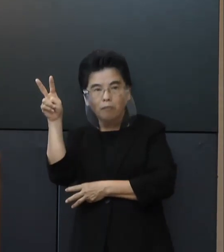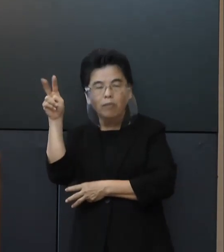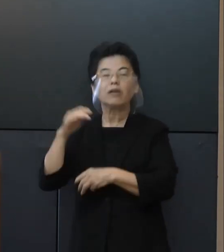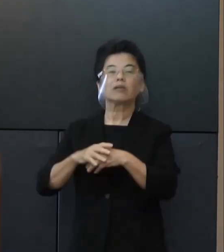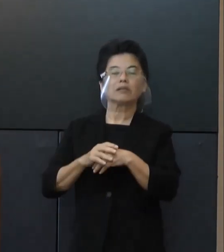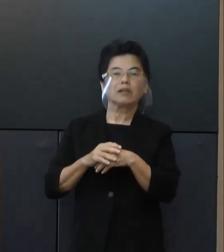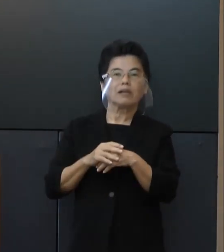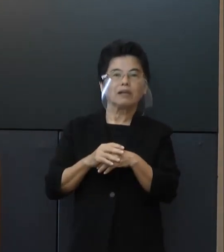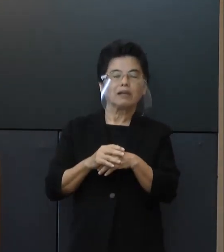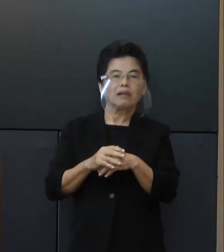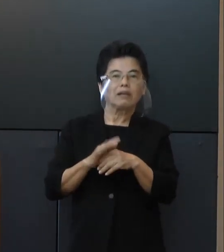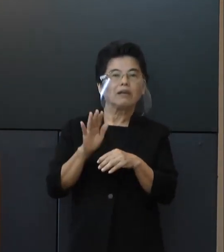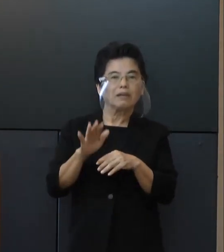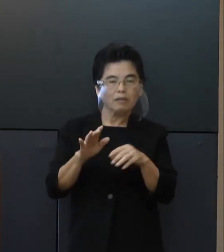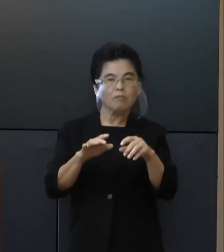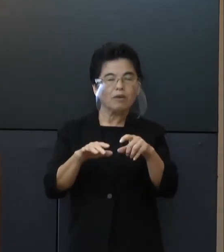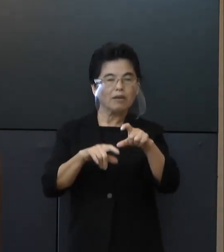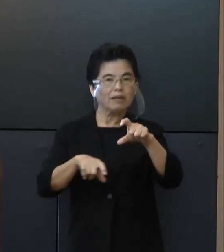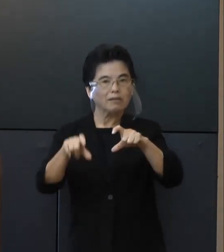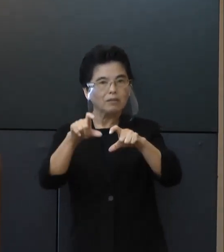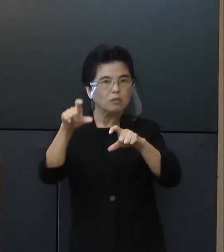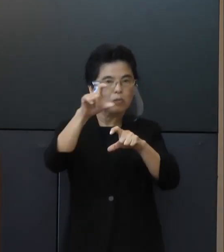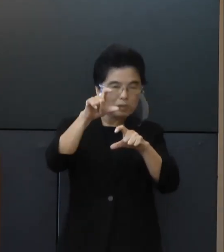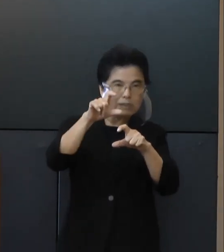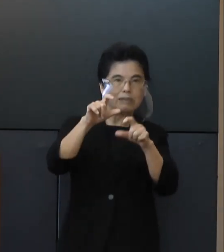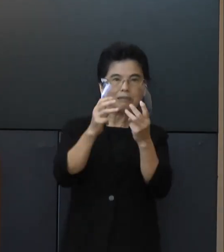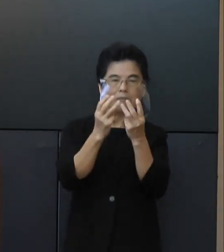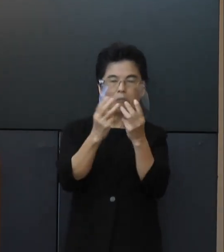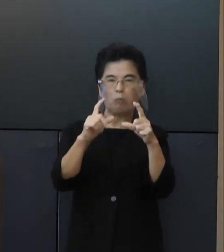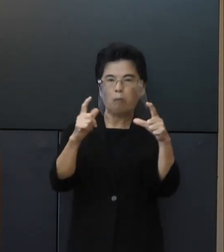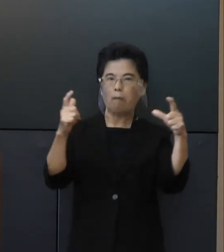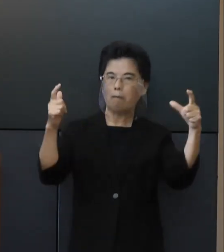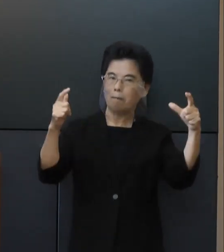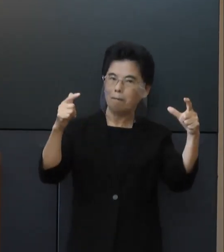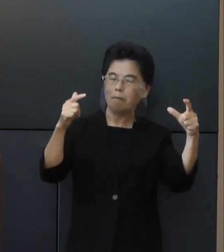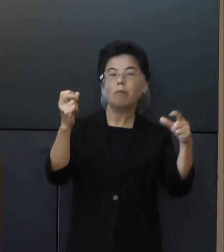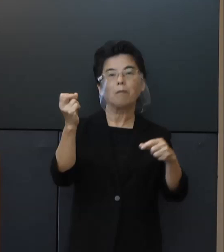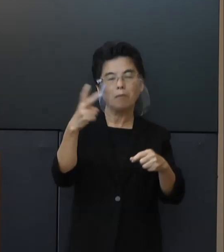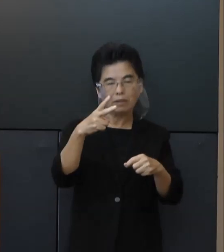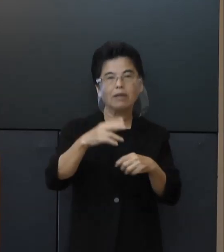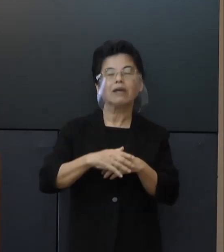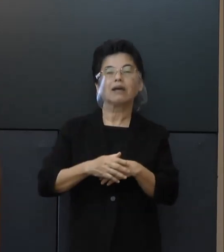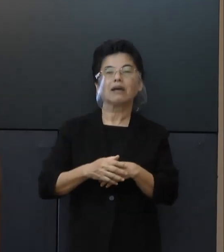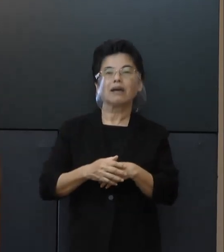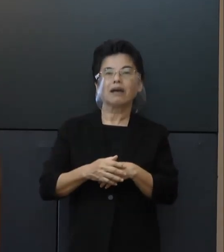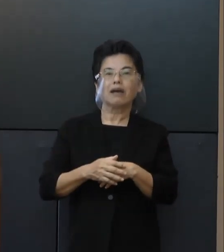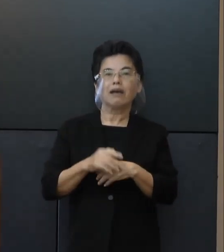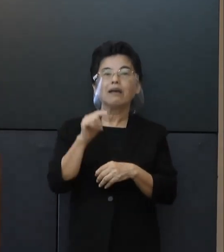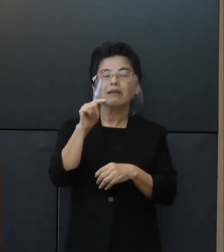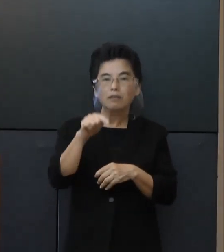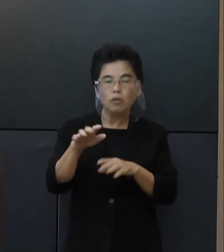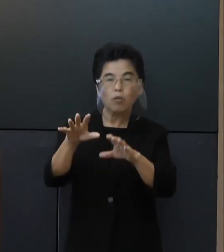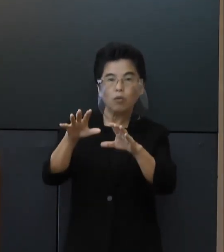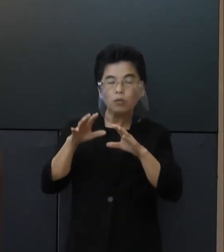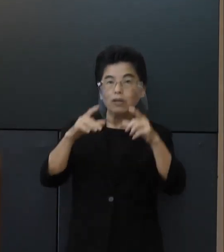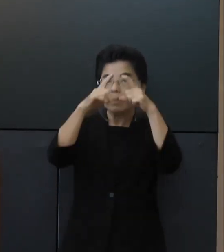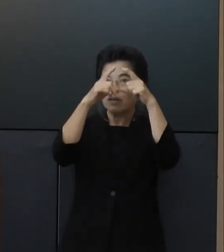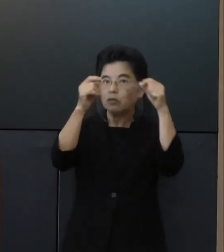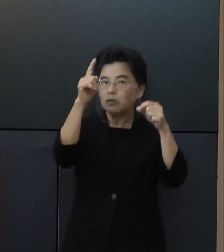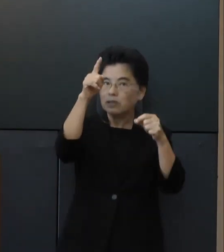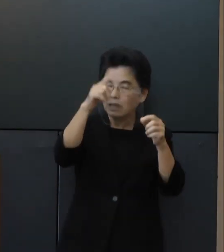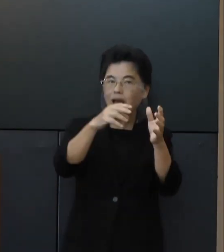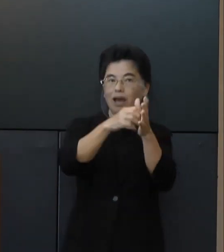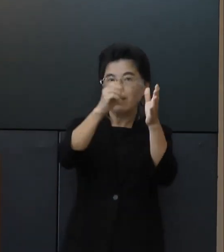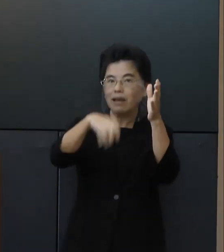が一今以上に感染者が急増するような状態ですとか、あるいはそれを受けて国が解除